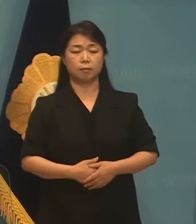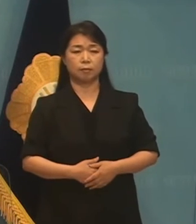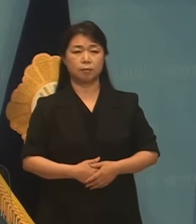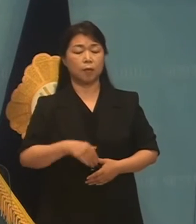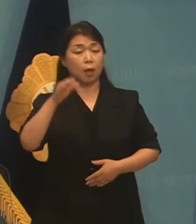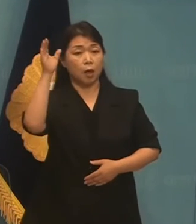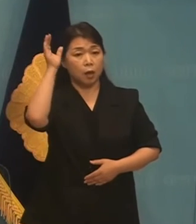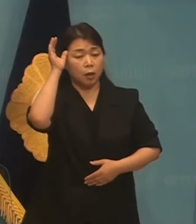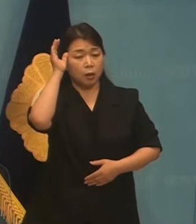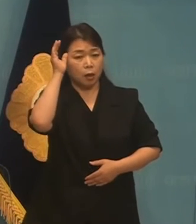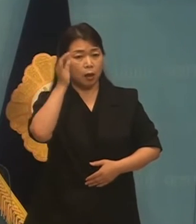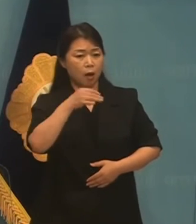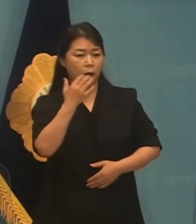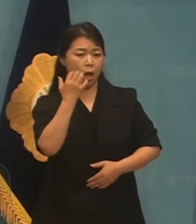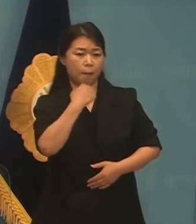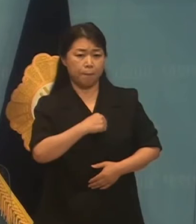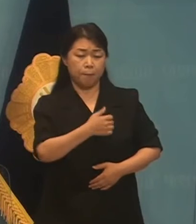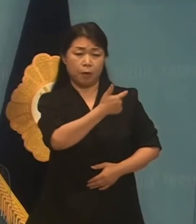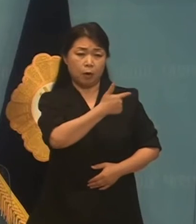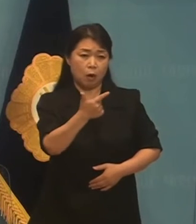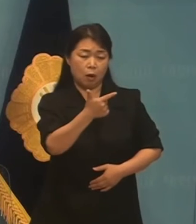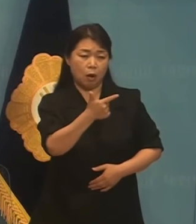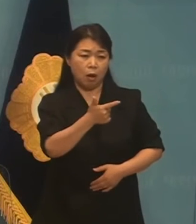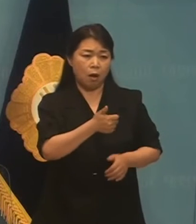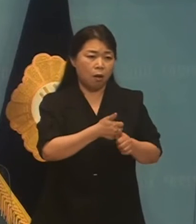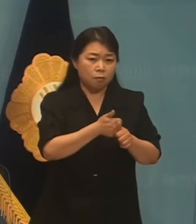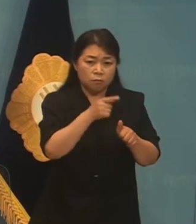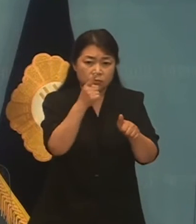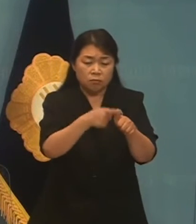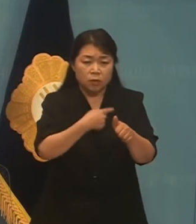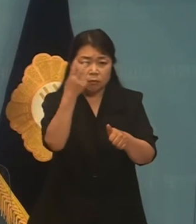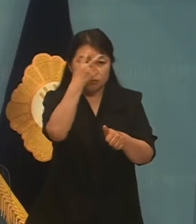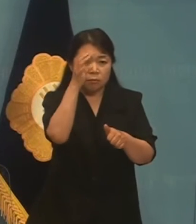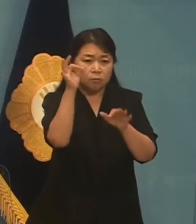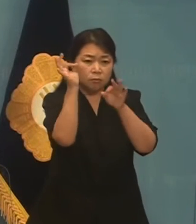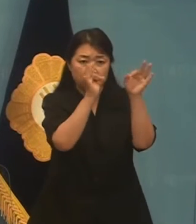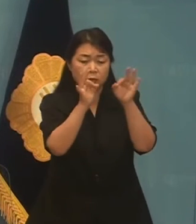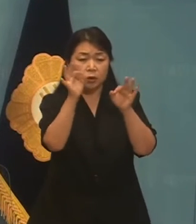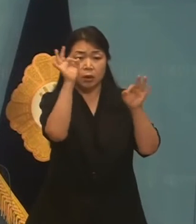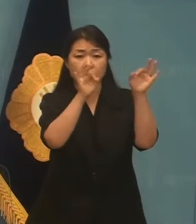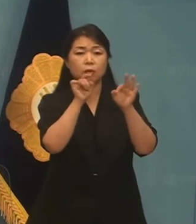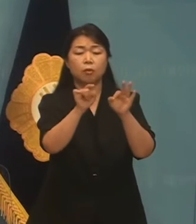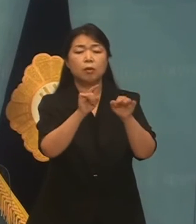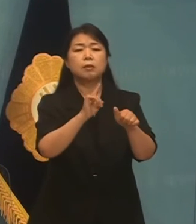기대 수익률이 높은 곳을 따라서 자연스럽게 움직이는 것은